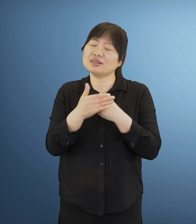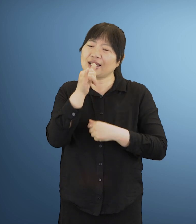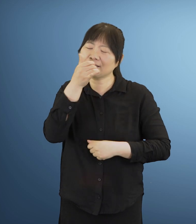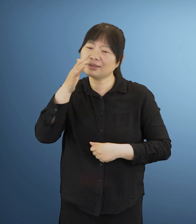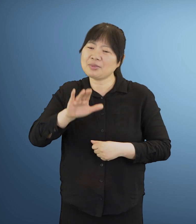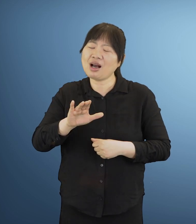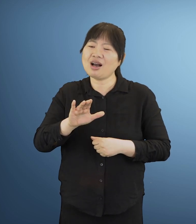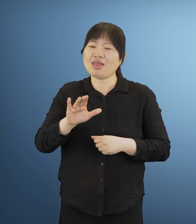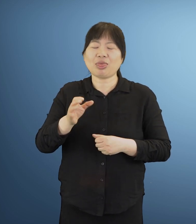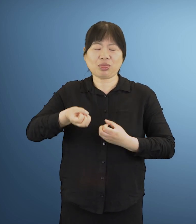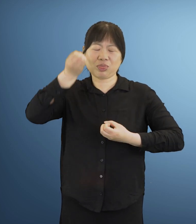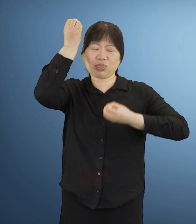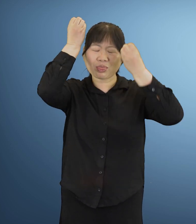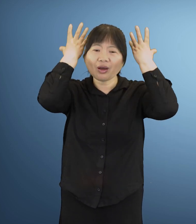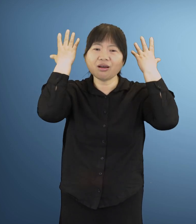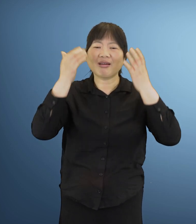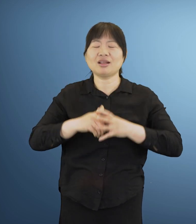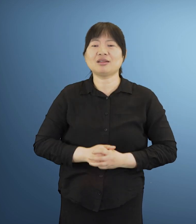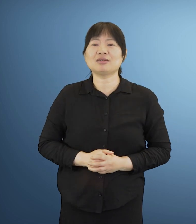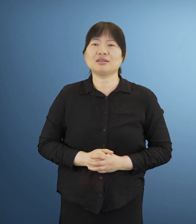받는데 금방 사라져버리고